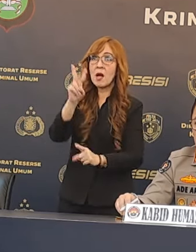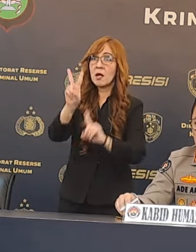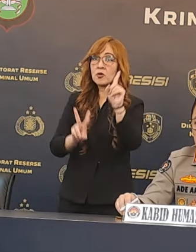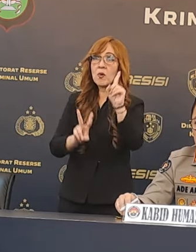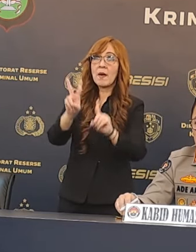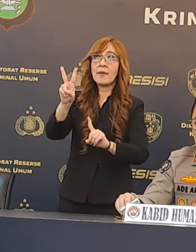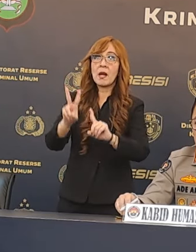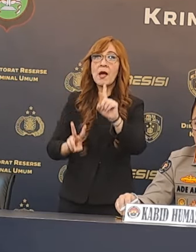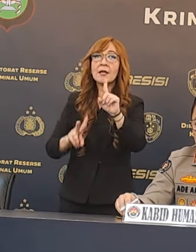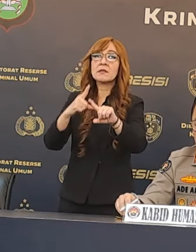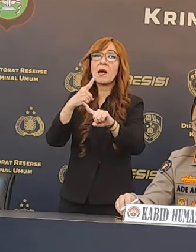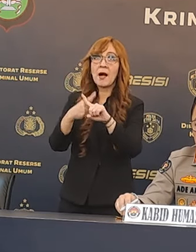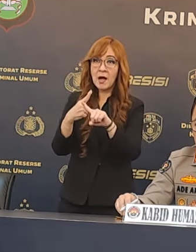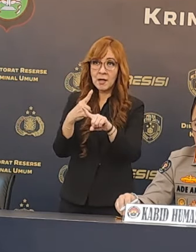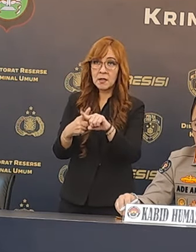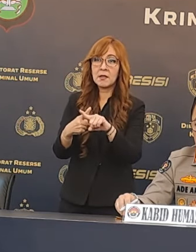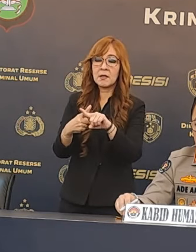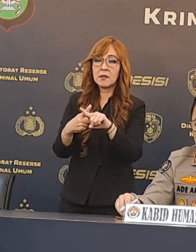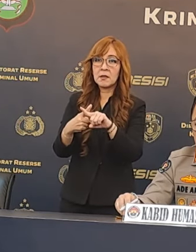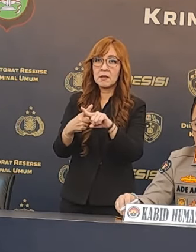12 kali